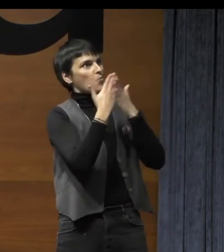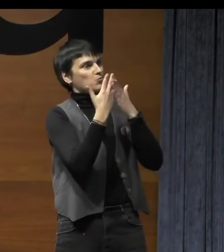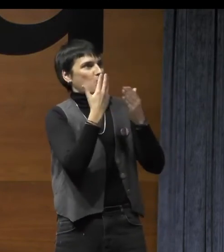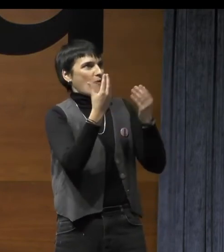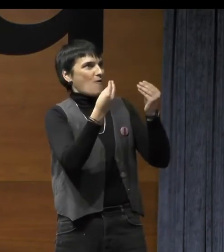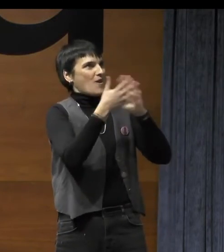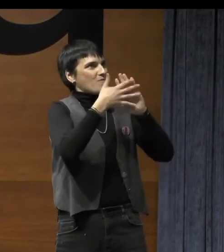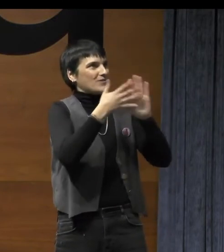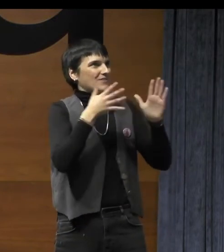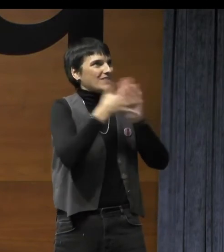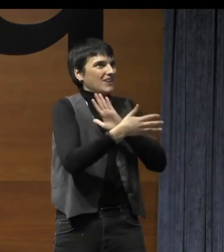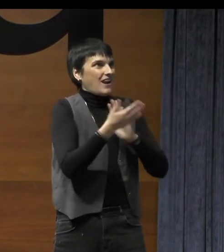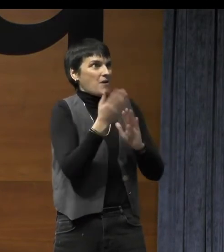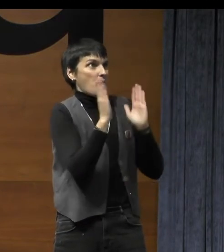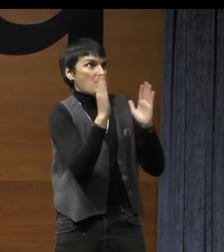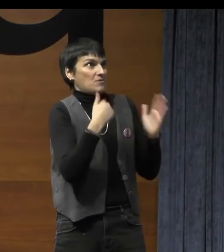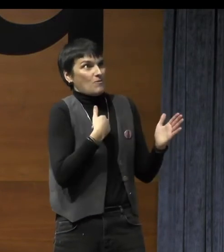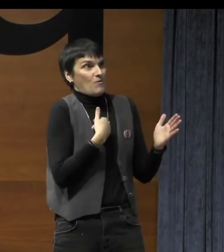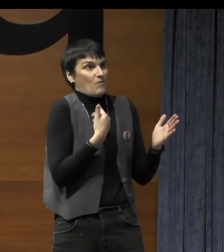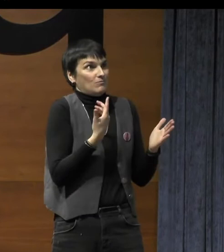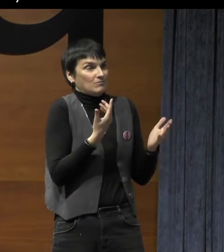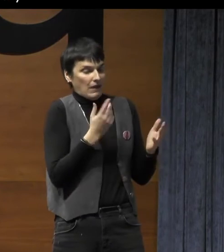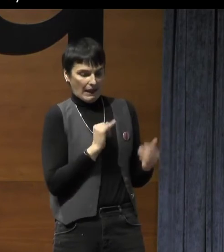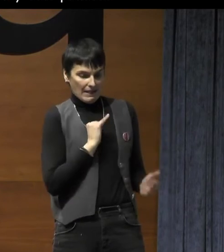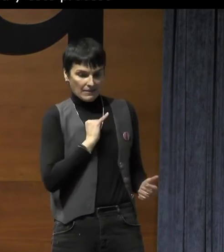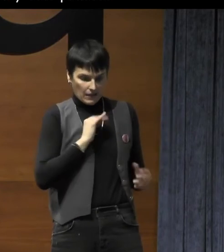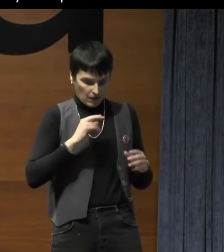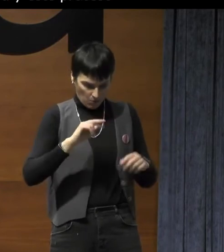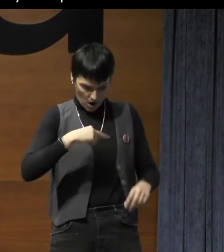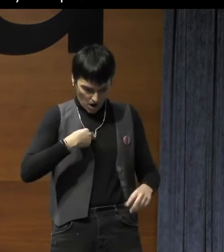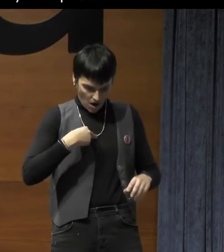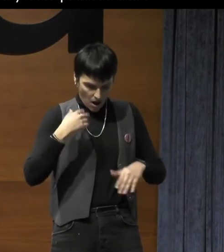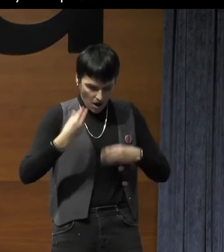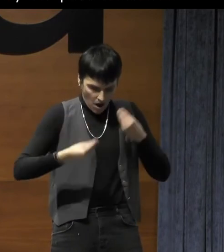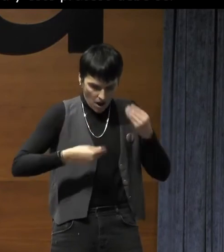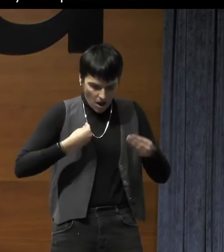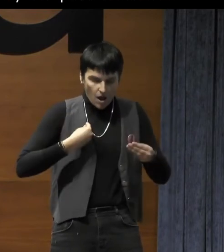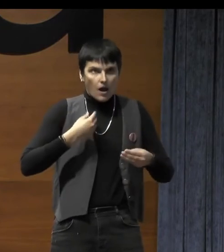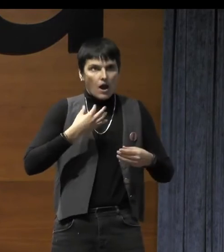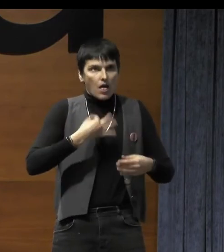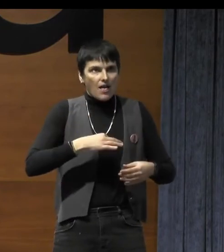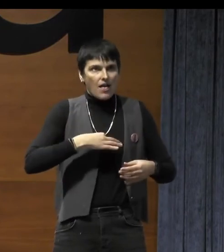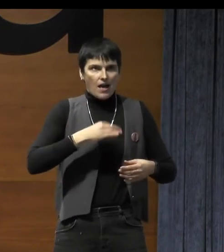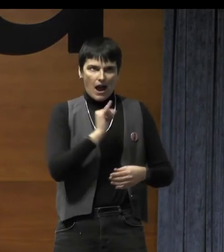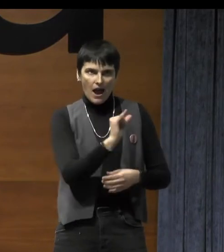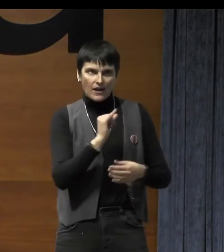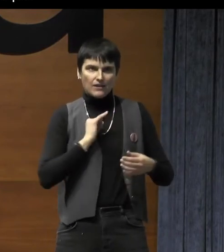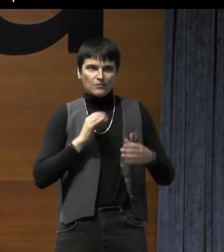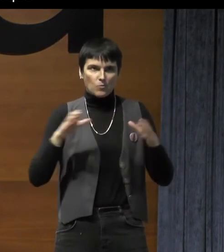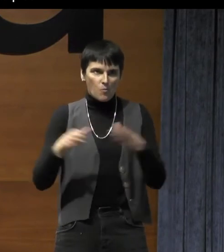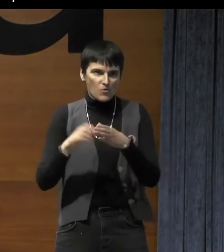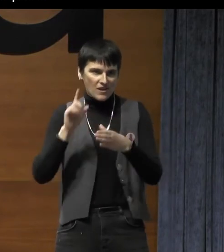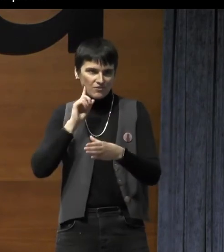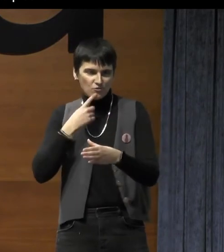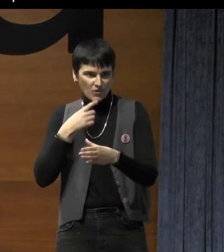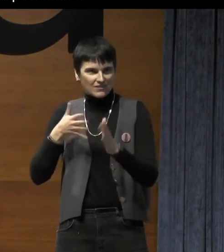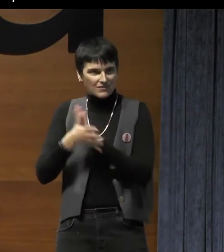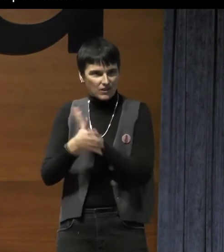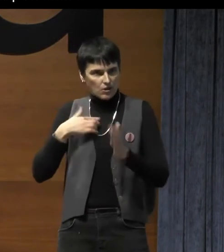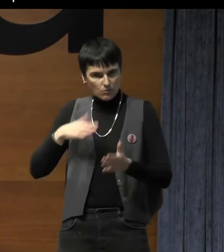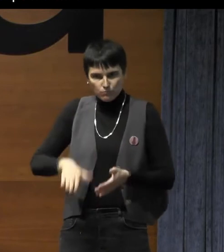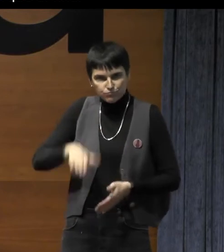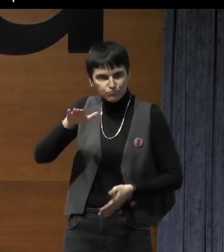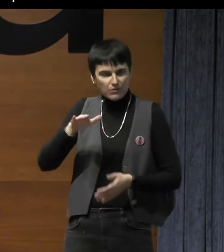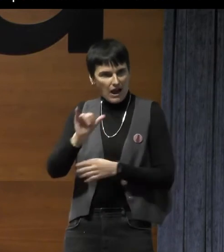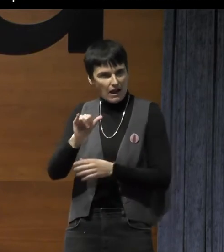y este proceso debe ser acompañado por los docentes, porque al final nosotros tenemos una identidad